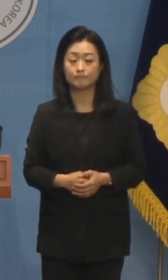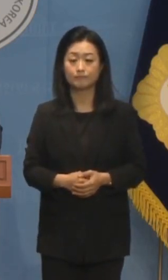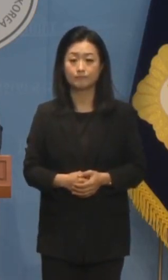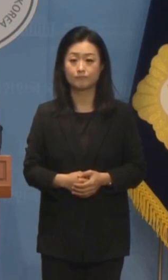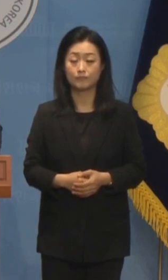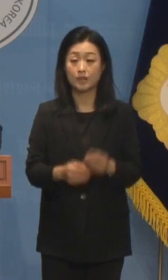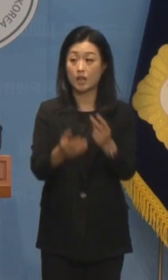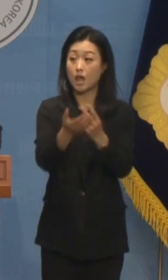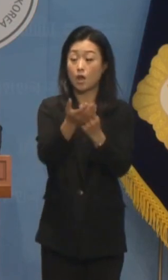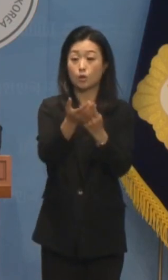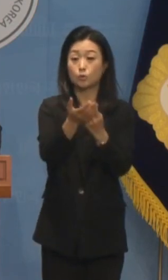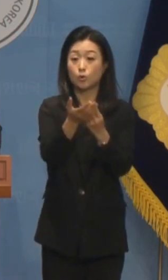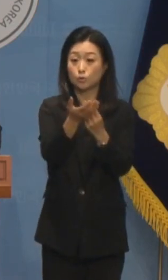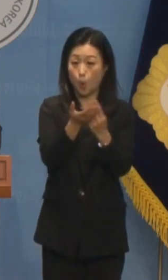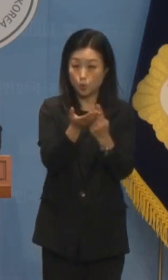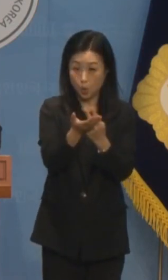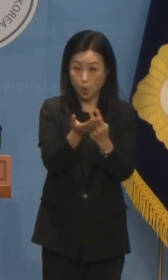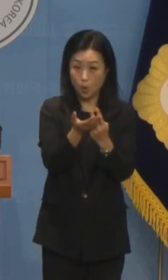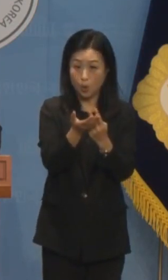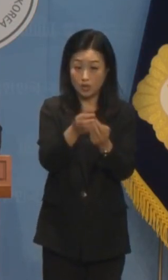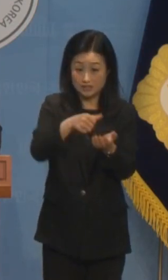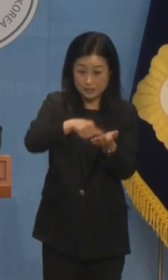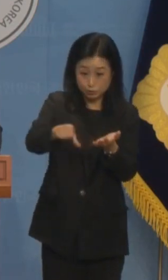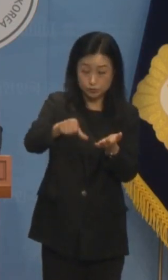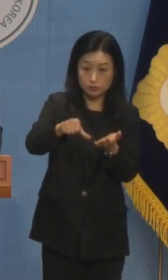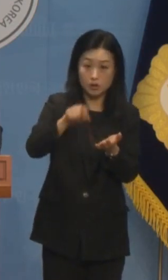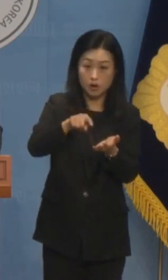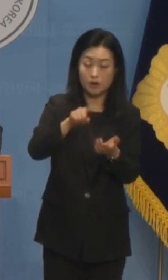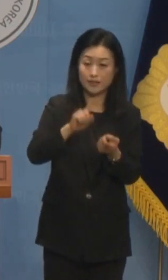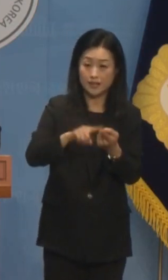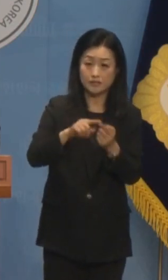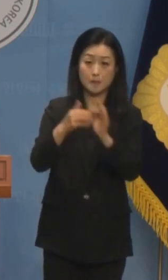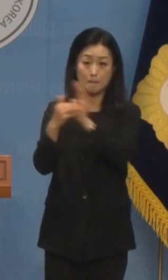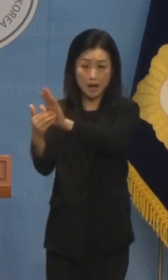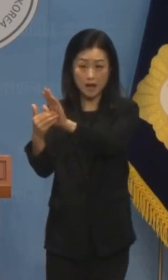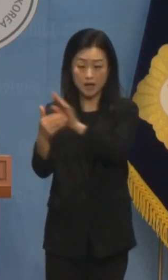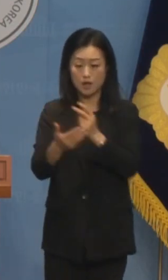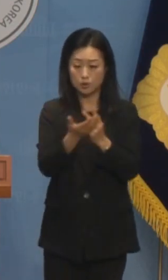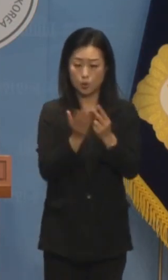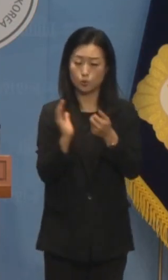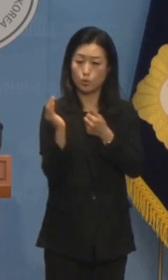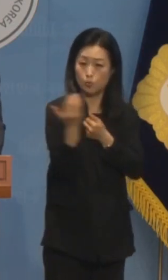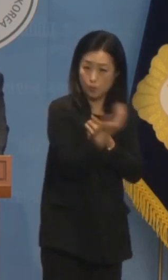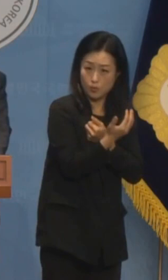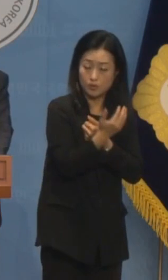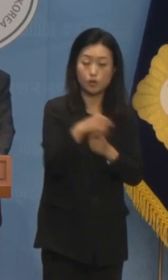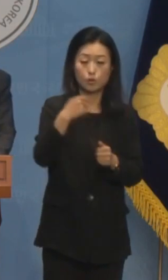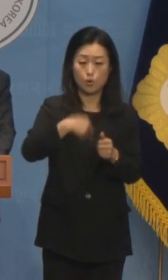독도 지우개에 맞서 독도를 지키는 교육을